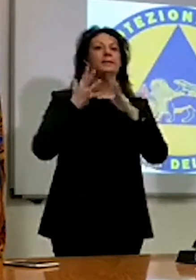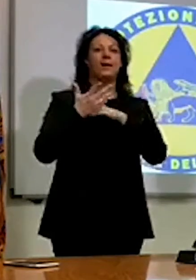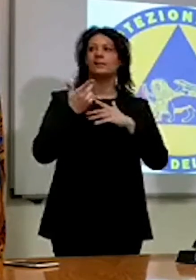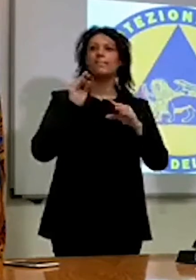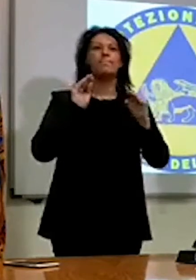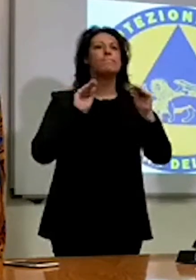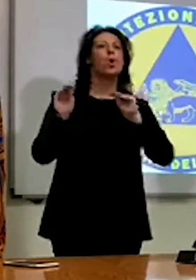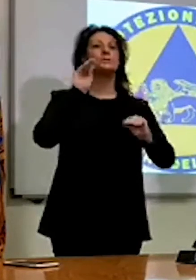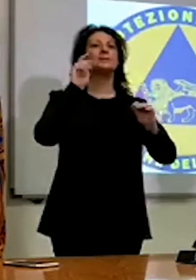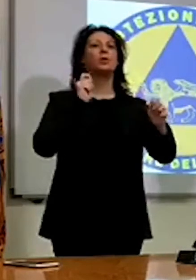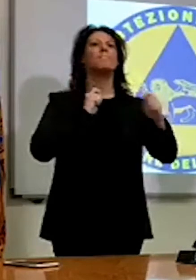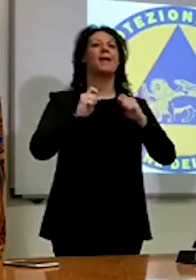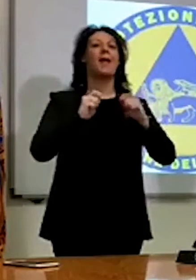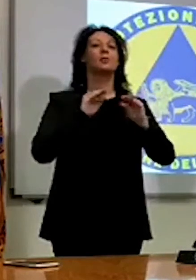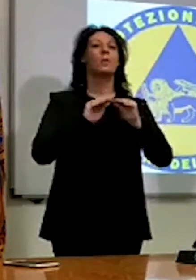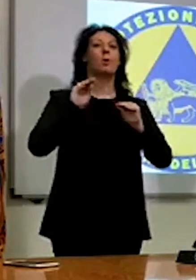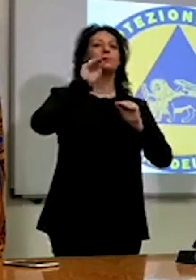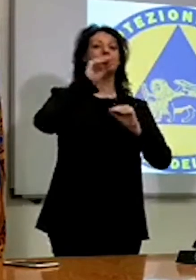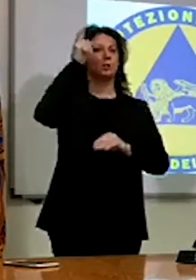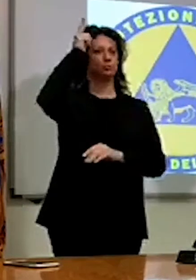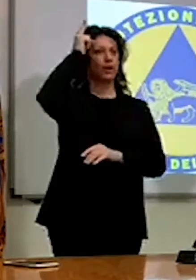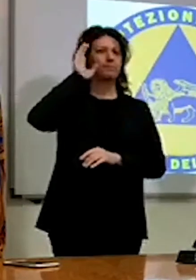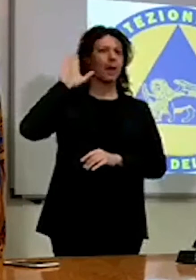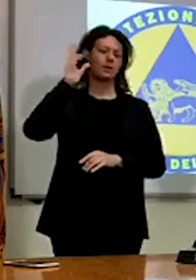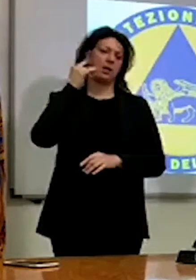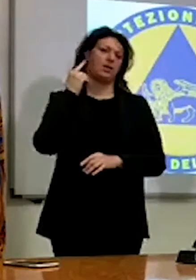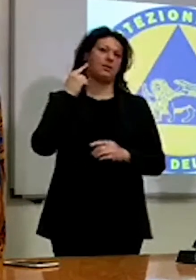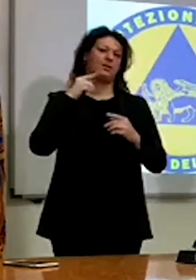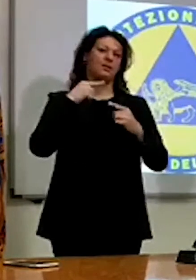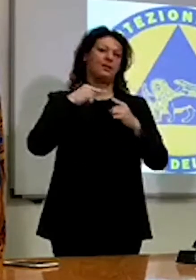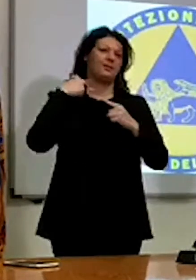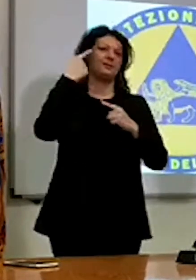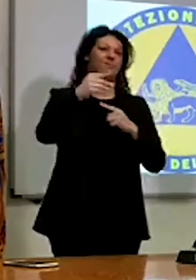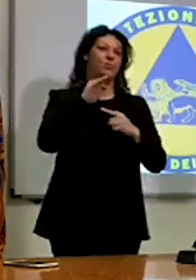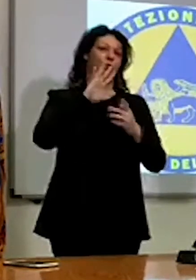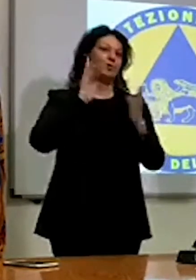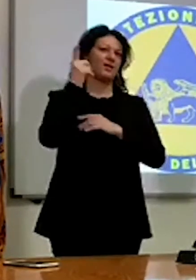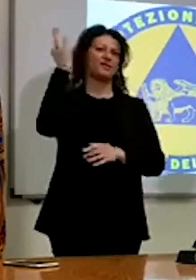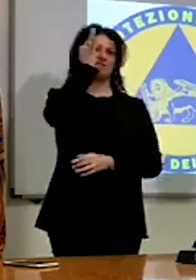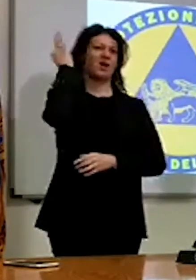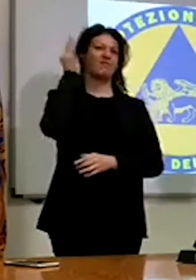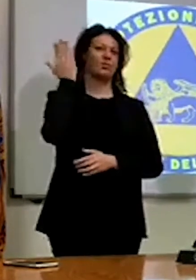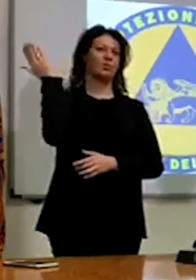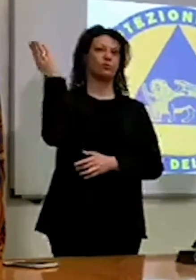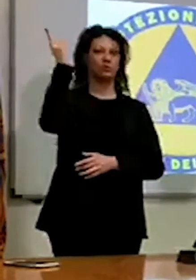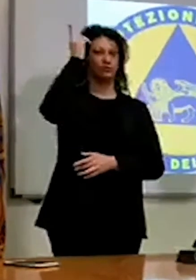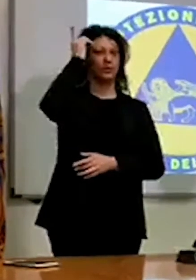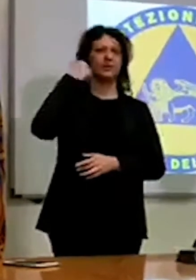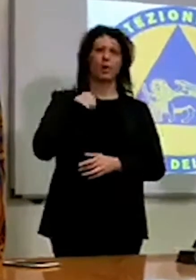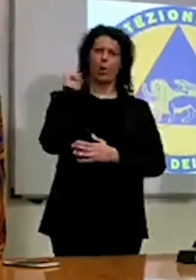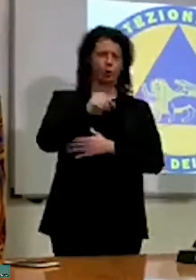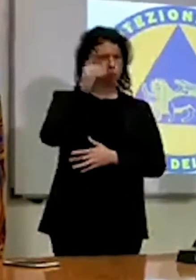germania che sarà paurosa io non sono la germania siamo per il fatto che non si possono né impresarie pensa a